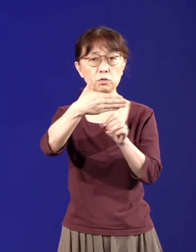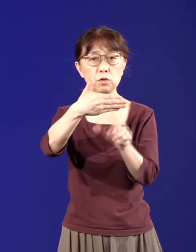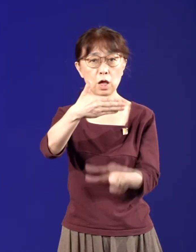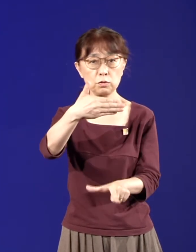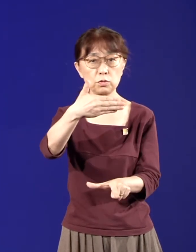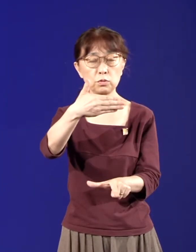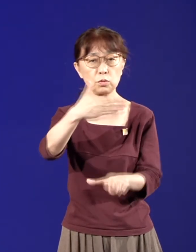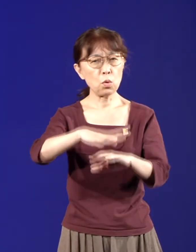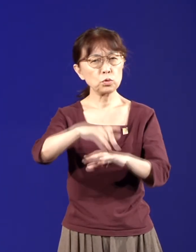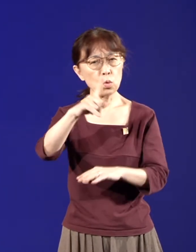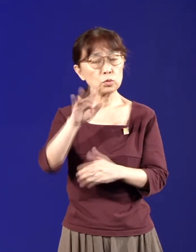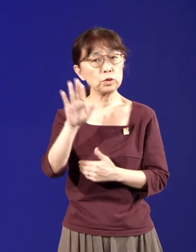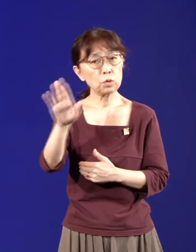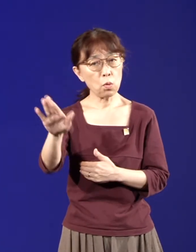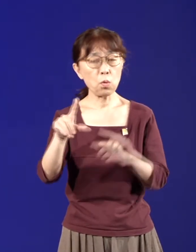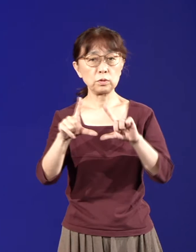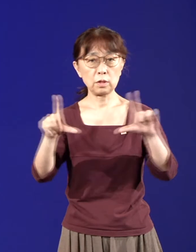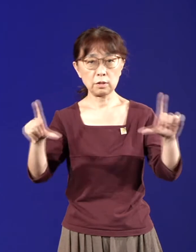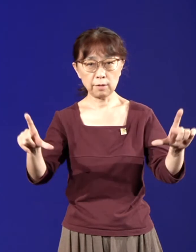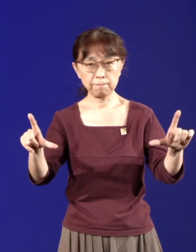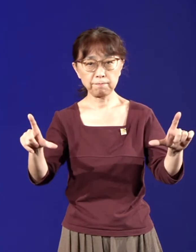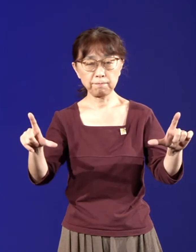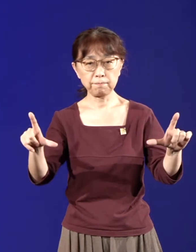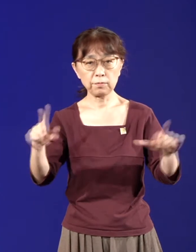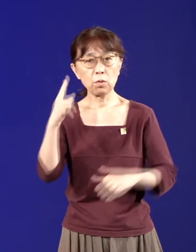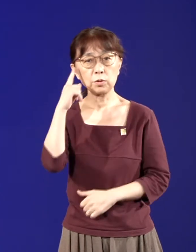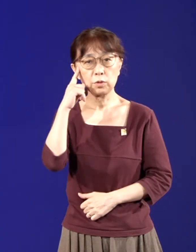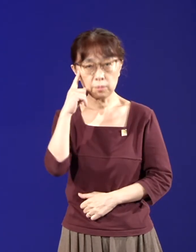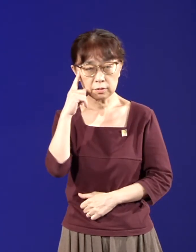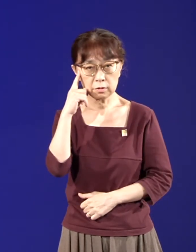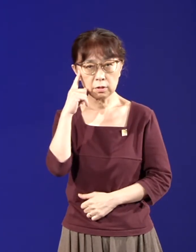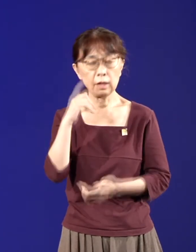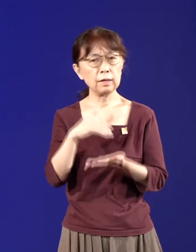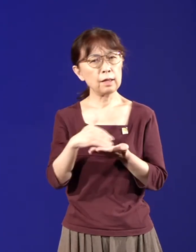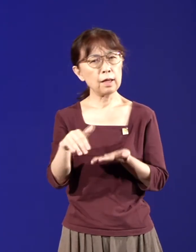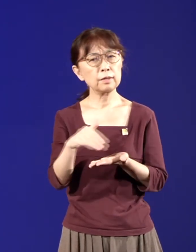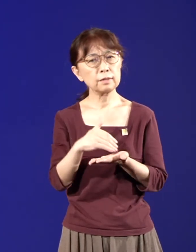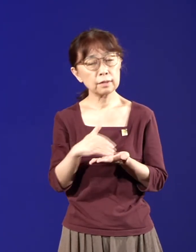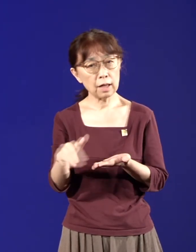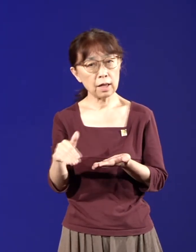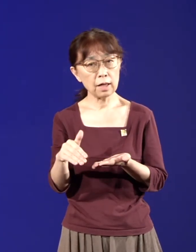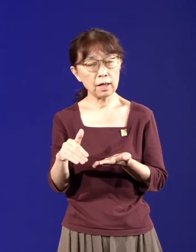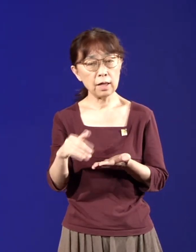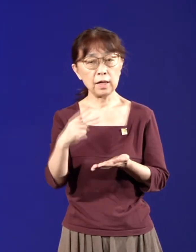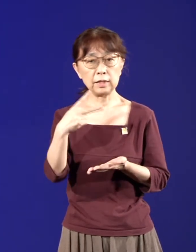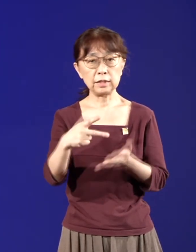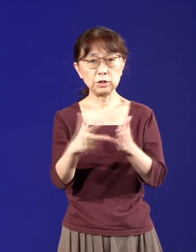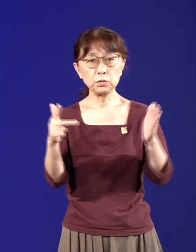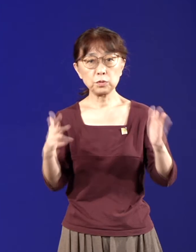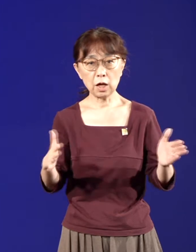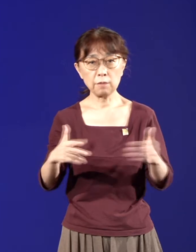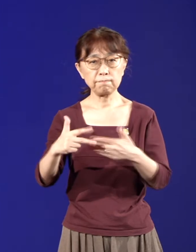以降ですね、お知らせをさせていただきたいというふうに思っております。まあ、大体2週間ぐらい